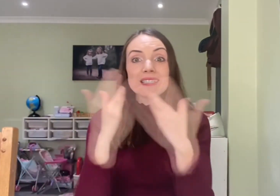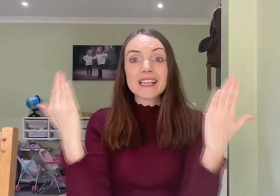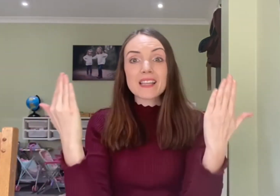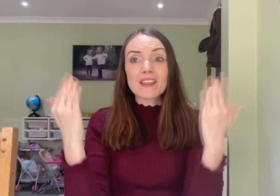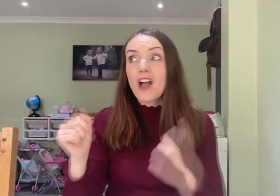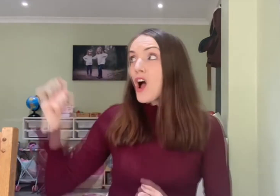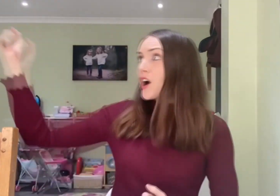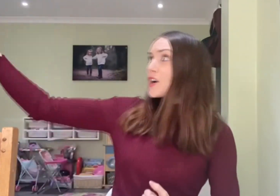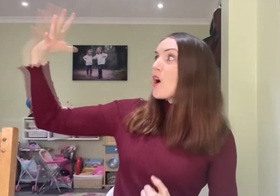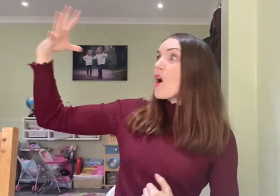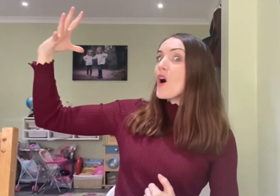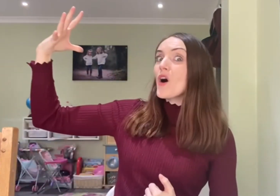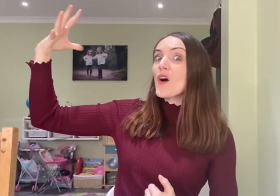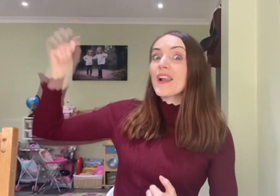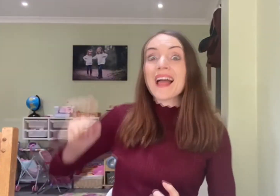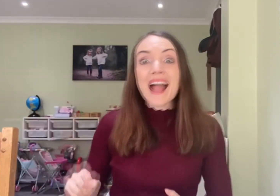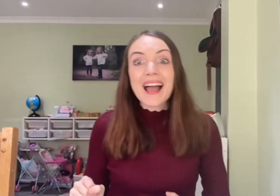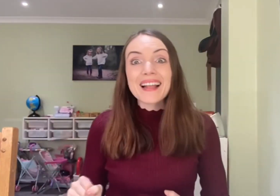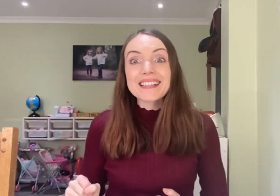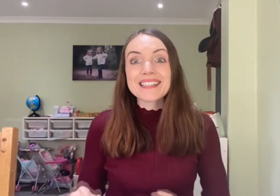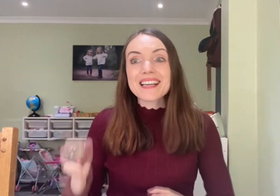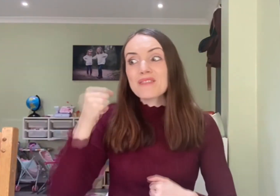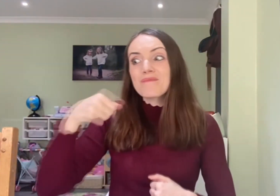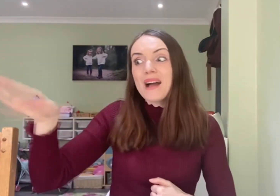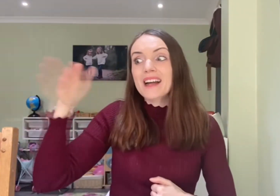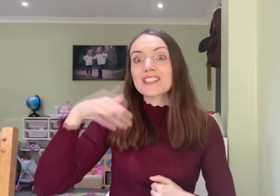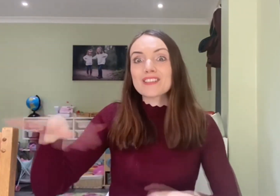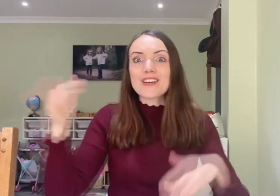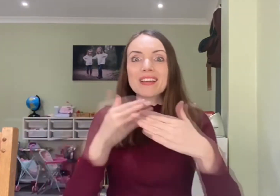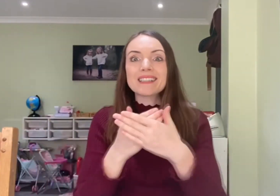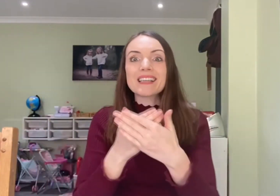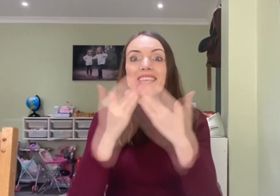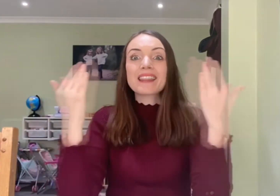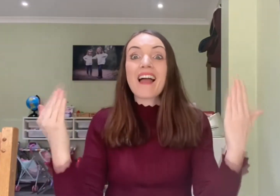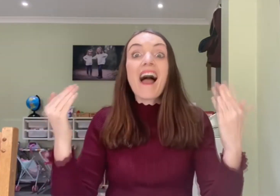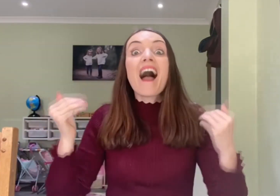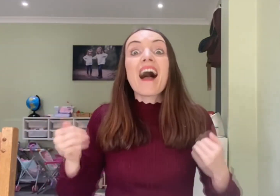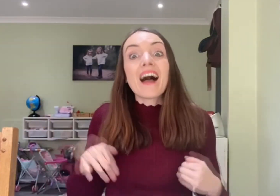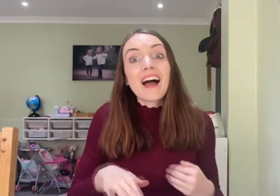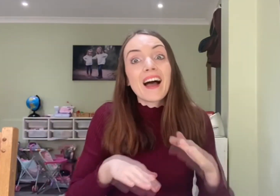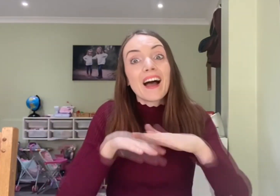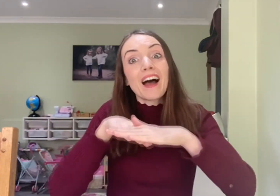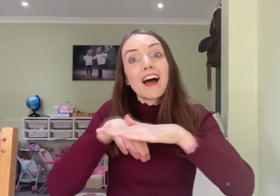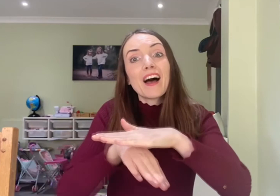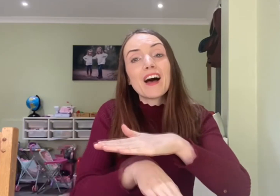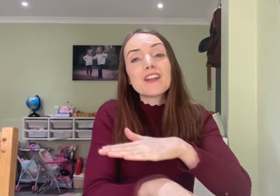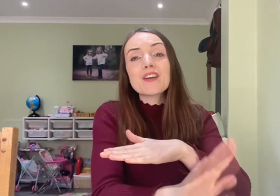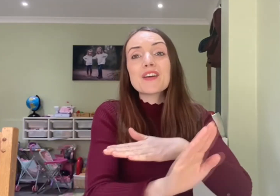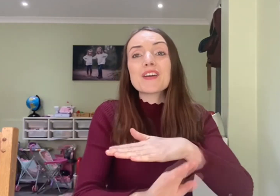dydd. Golau hael sydd mas trwy'r dydd yn y